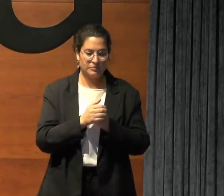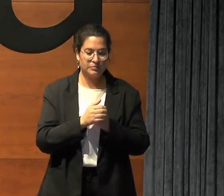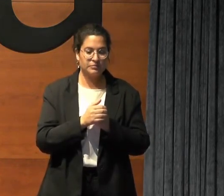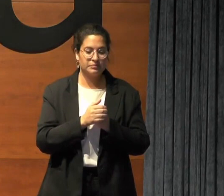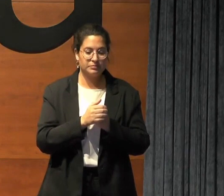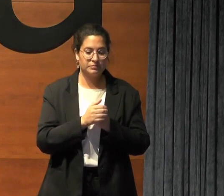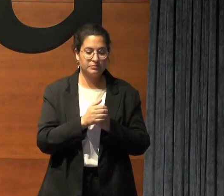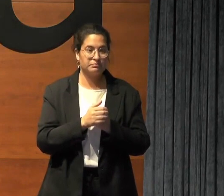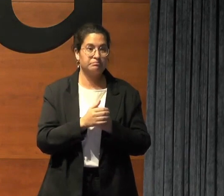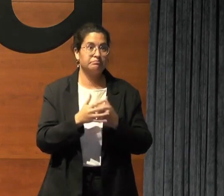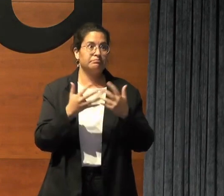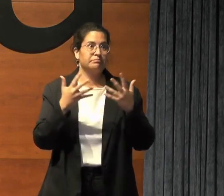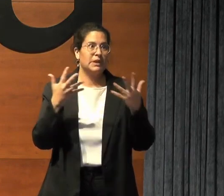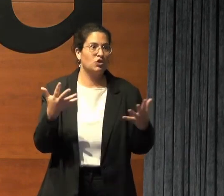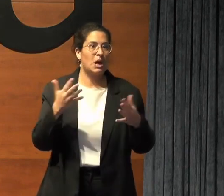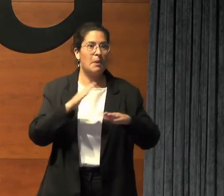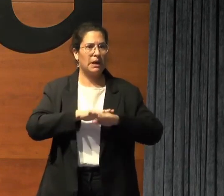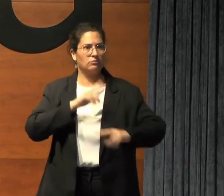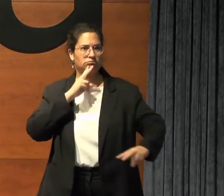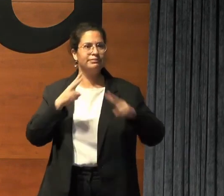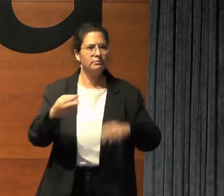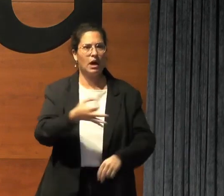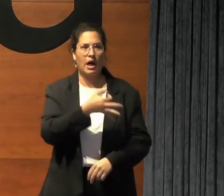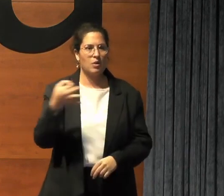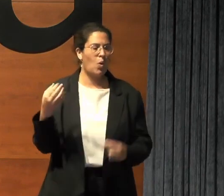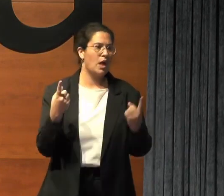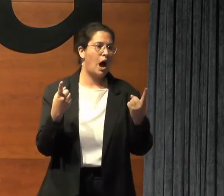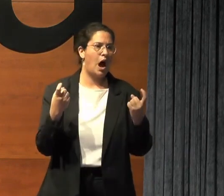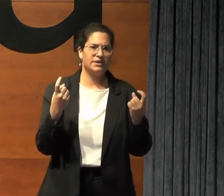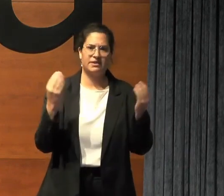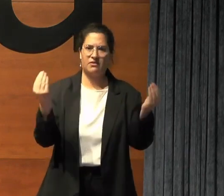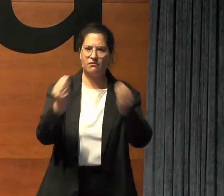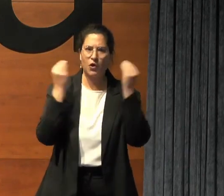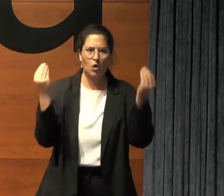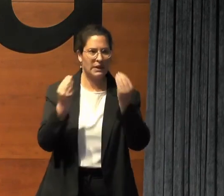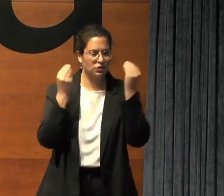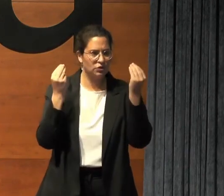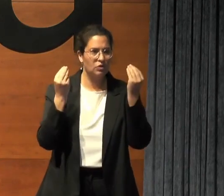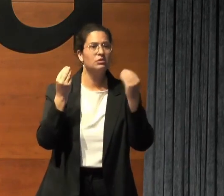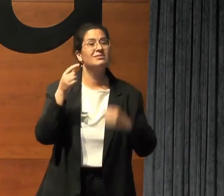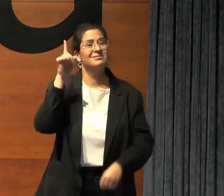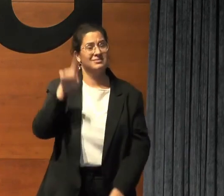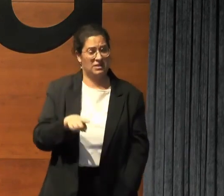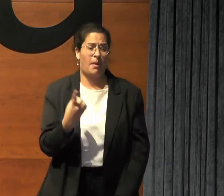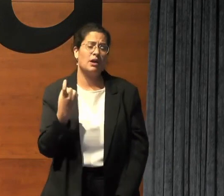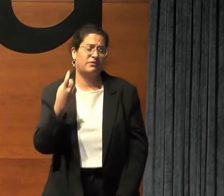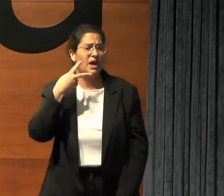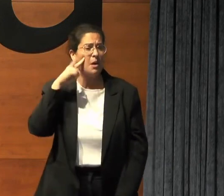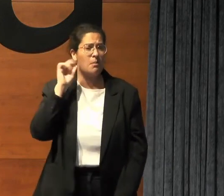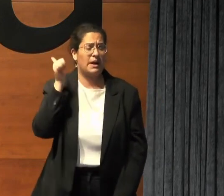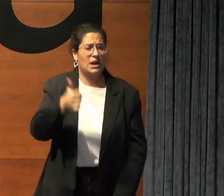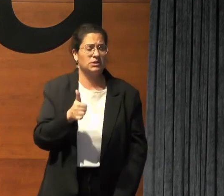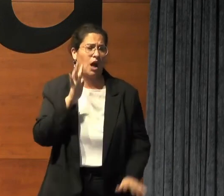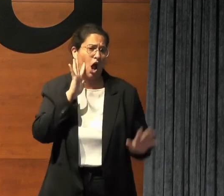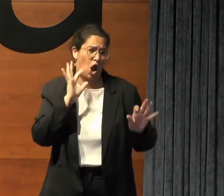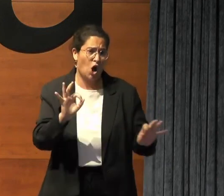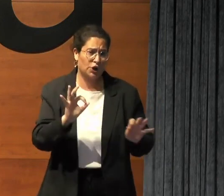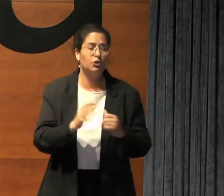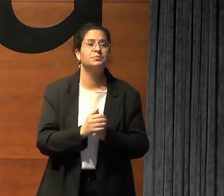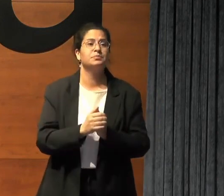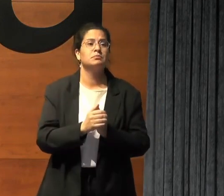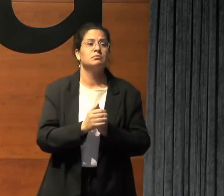producen dentro de este servicio. Y para poder solventarlas de manera adecuada, estas dificultades, en primer lugar se necesita